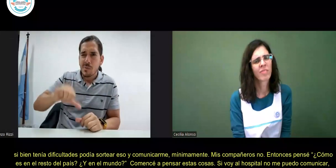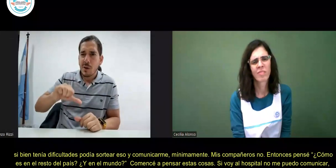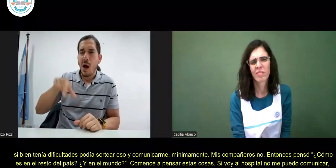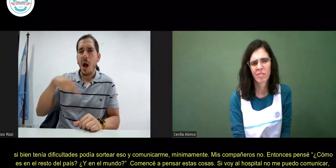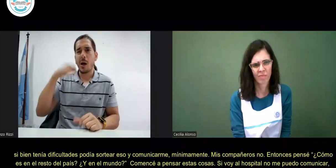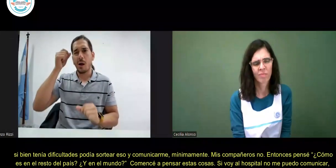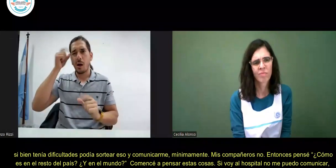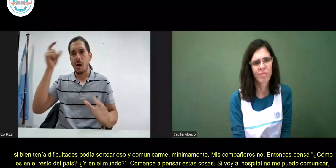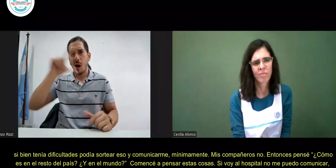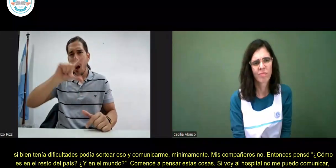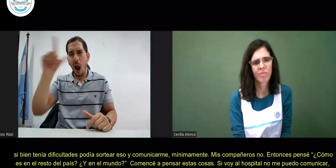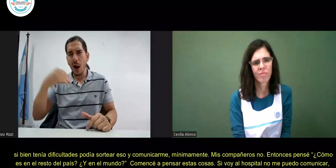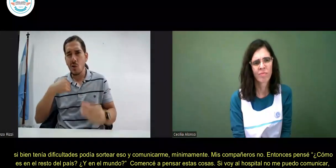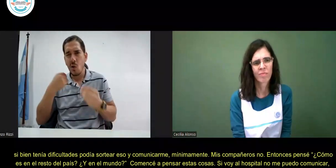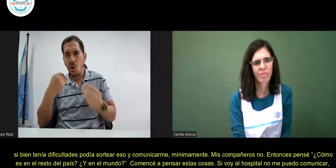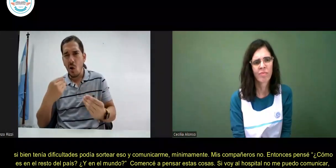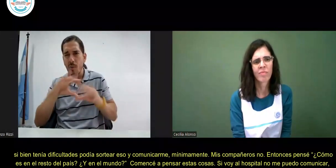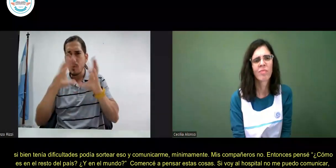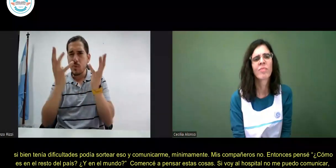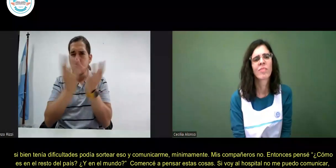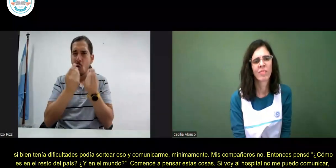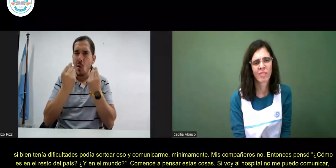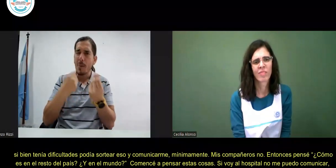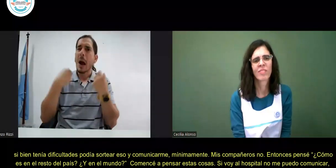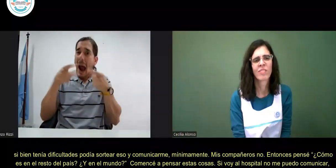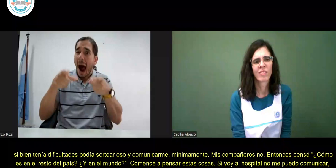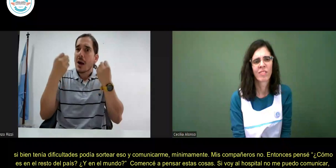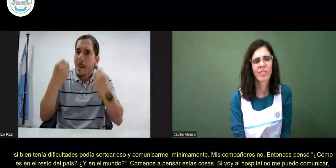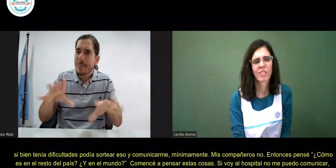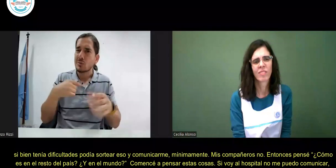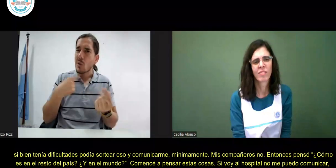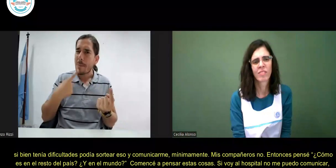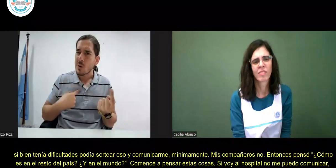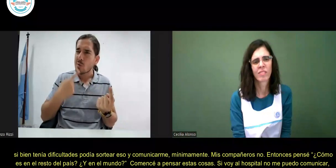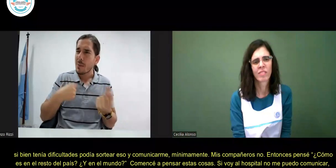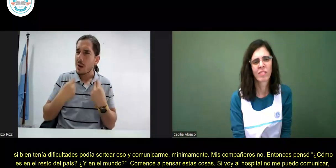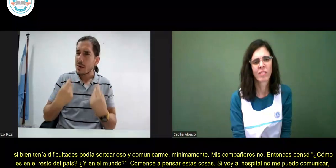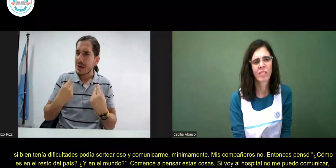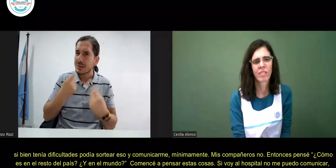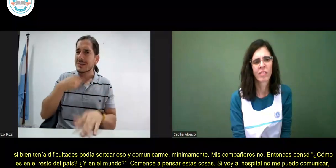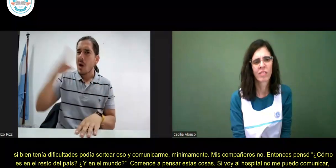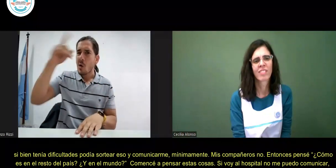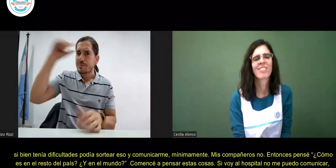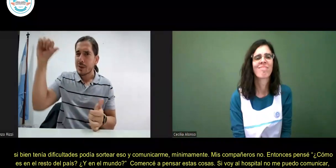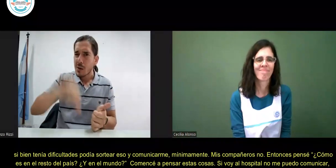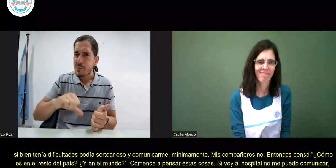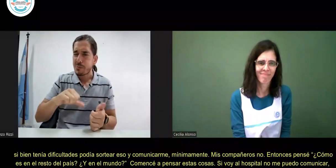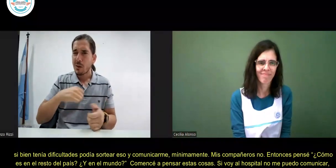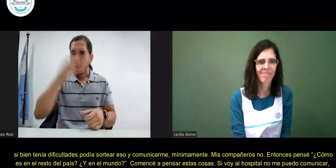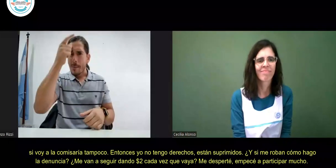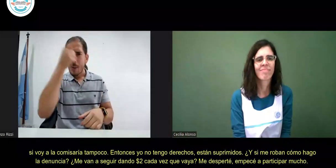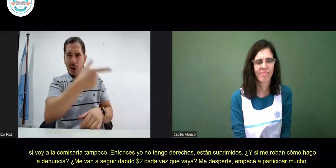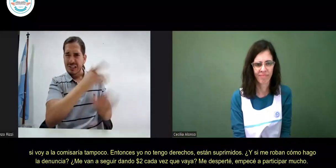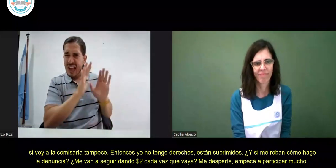y comunicarme mínimamente. Mis compañeros no. Entonces pensé, ¿cómo es en el resto del país? ¿Y en el mundo? Comencé a pensar